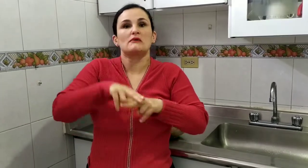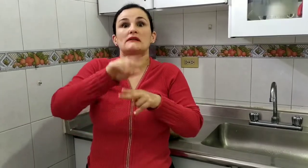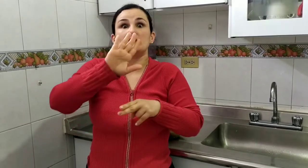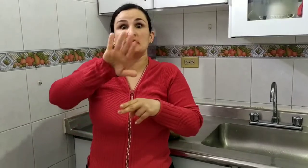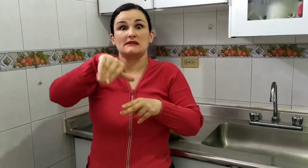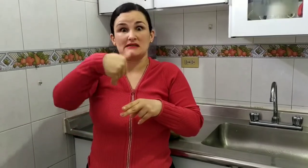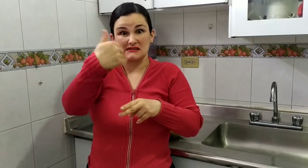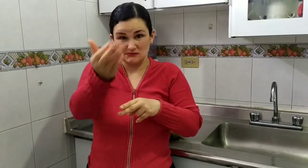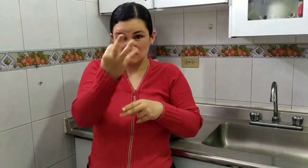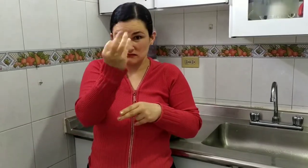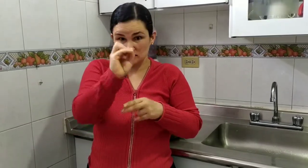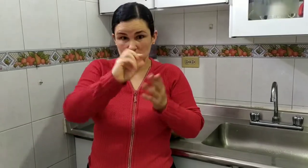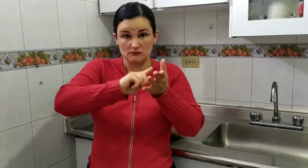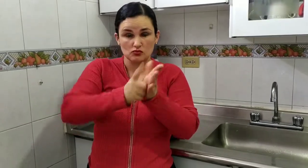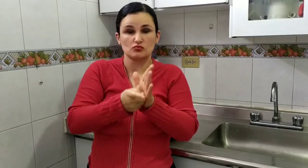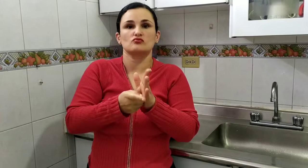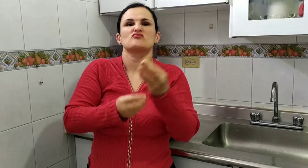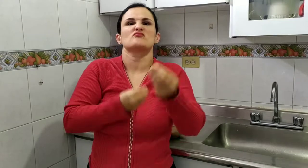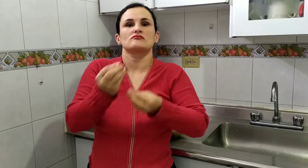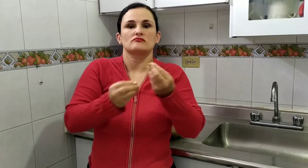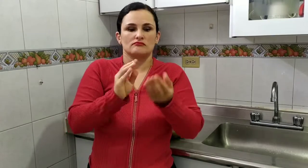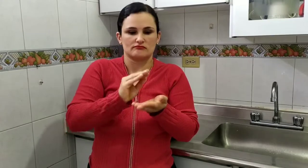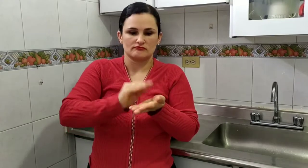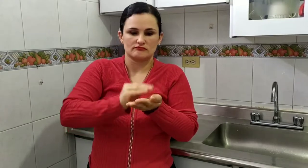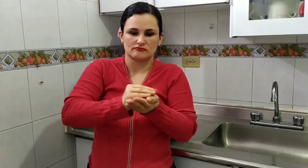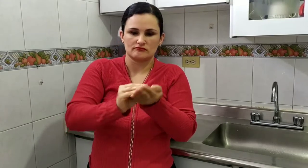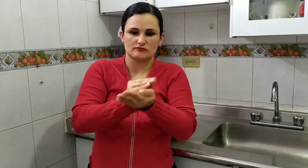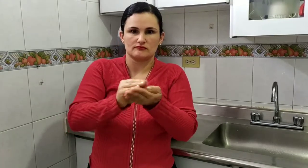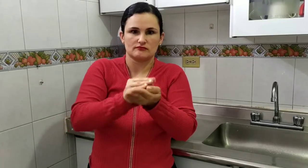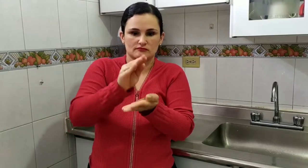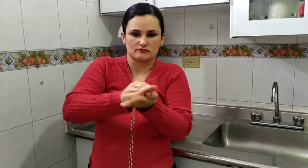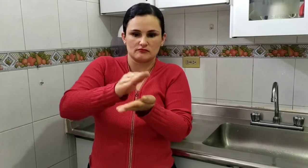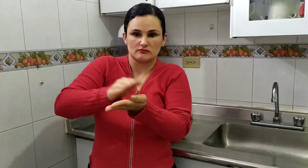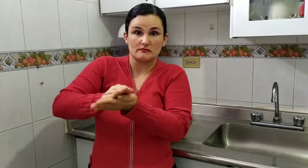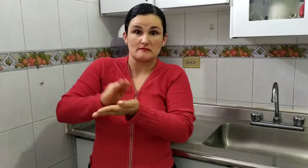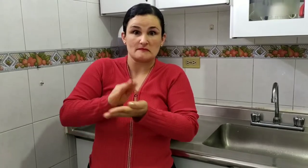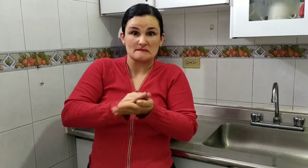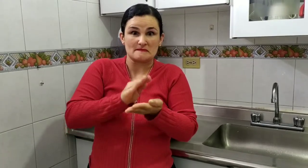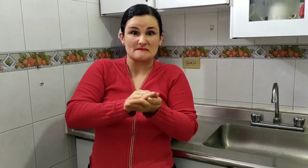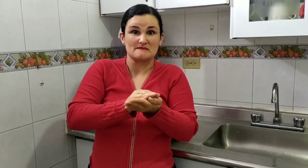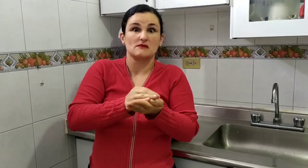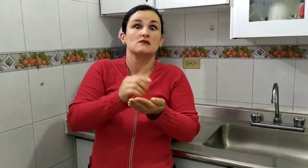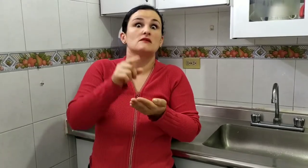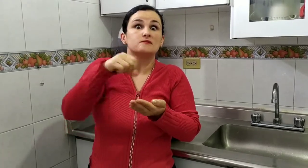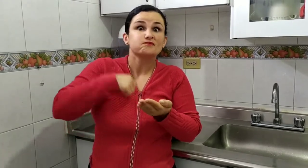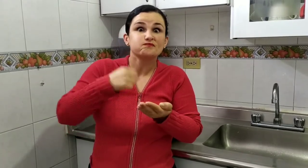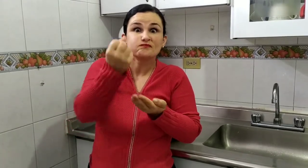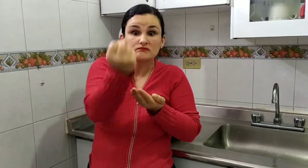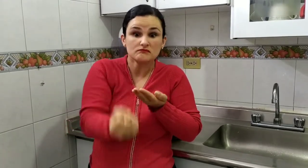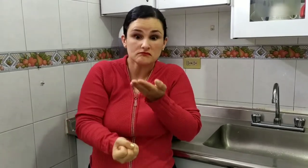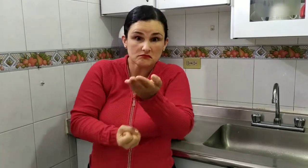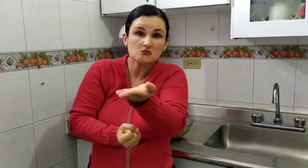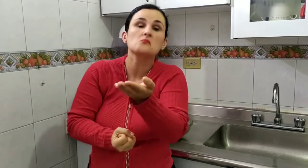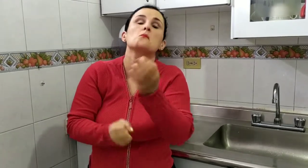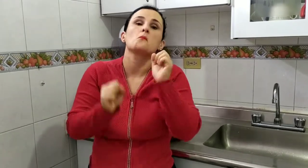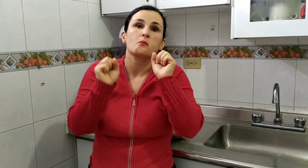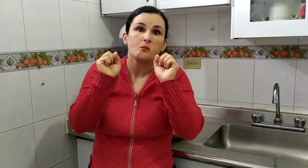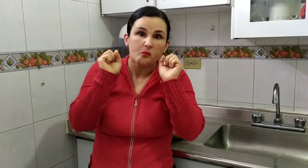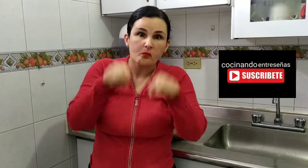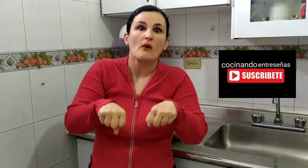preocupe. Después de los 30 minutos lo que vamos a hacer es que vamos a armar las galletitas. Si tienen horno, la